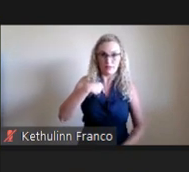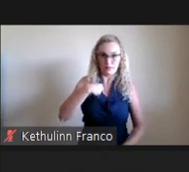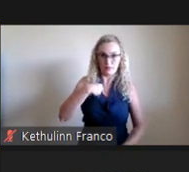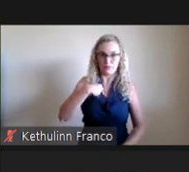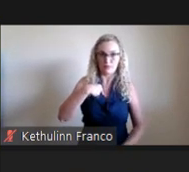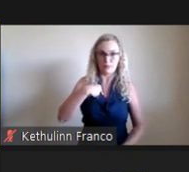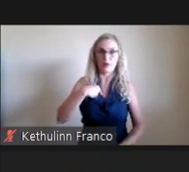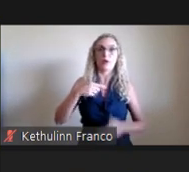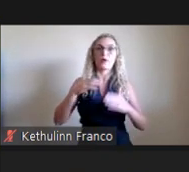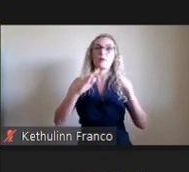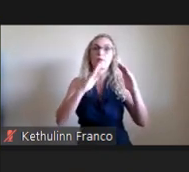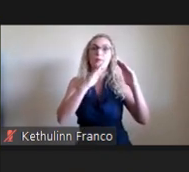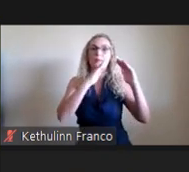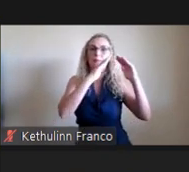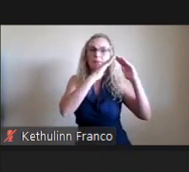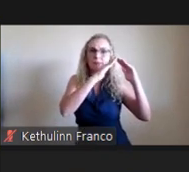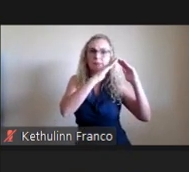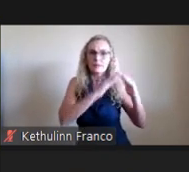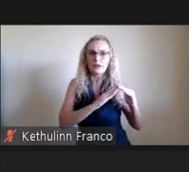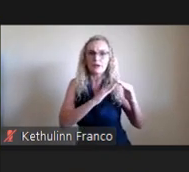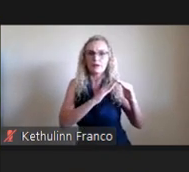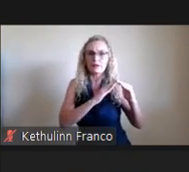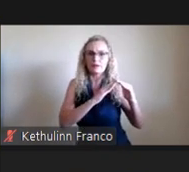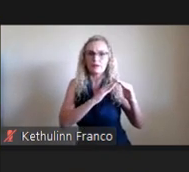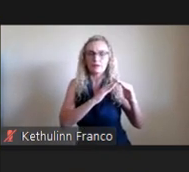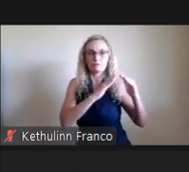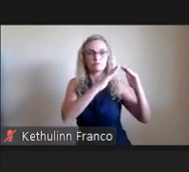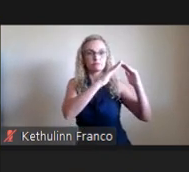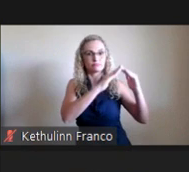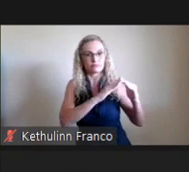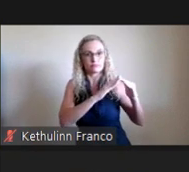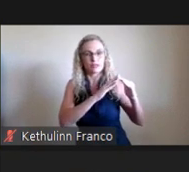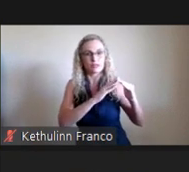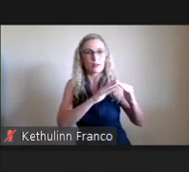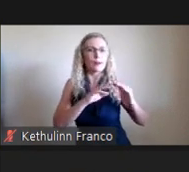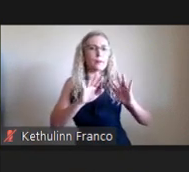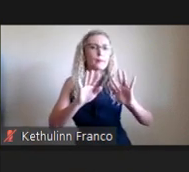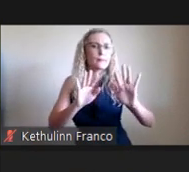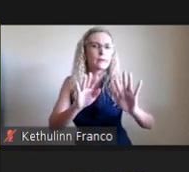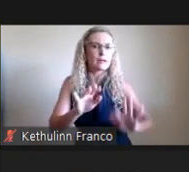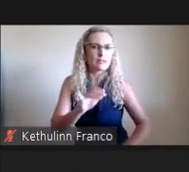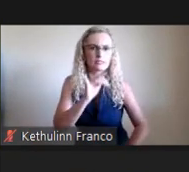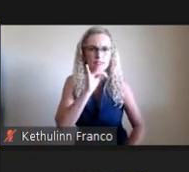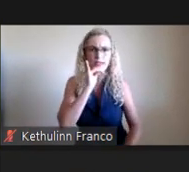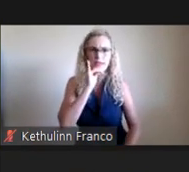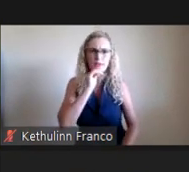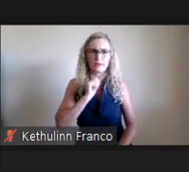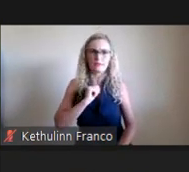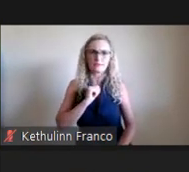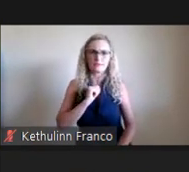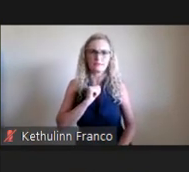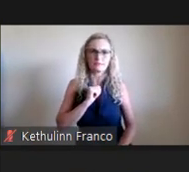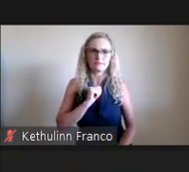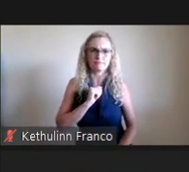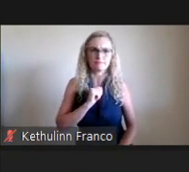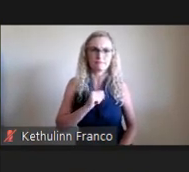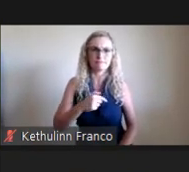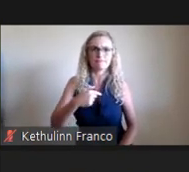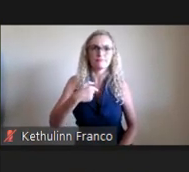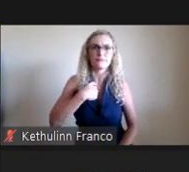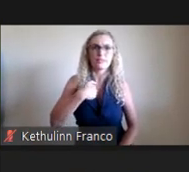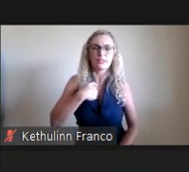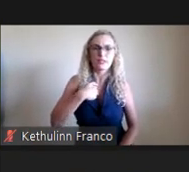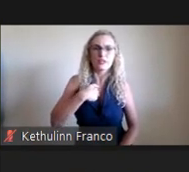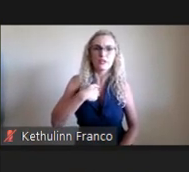quando eu digo eu resido em um apartamento, este residir, ele vai se transformar